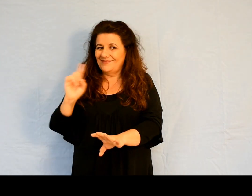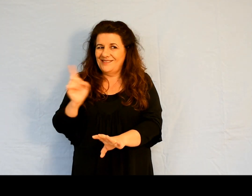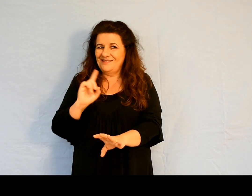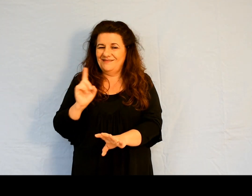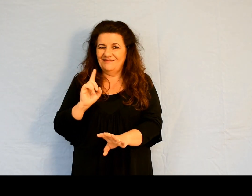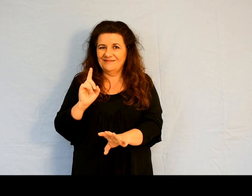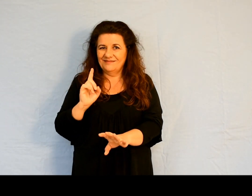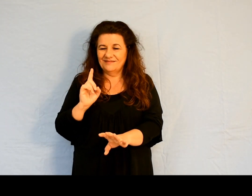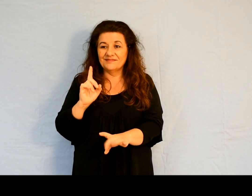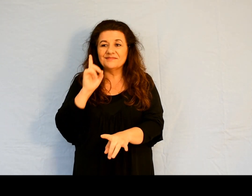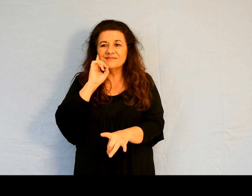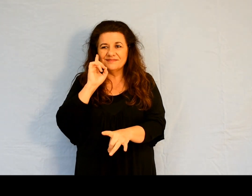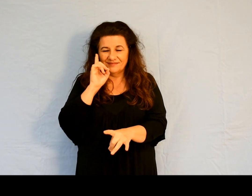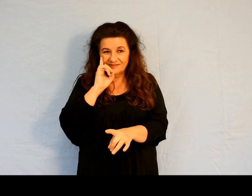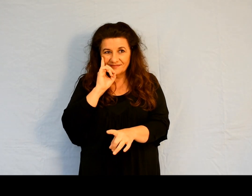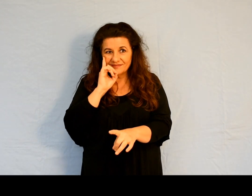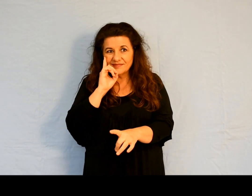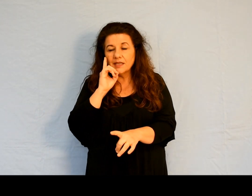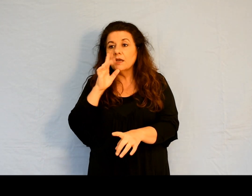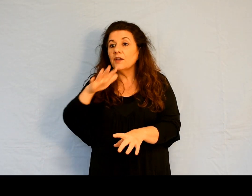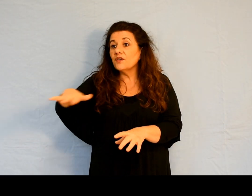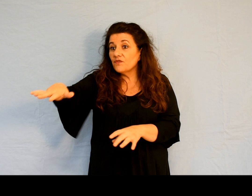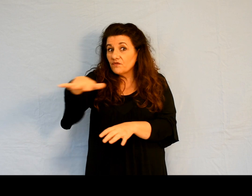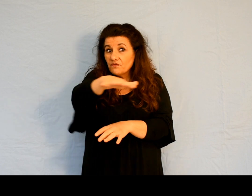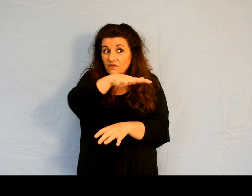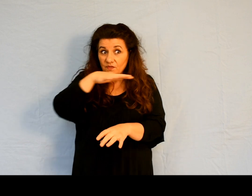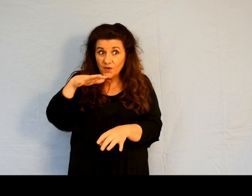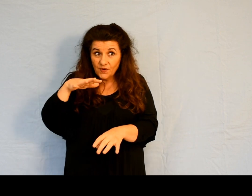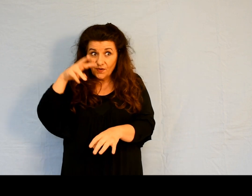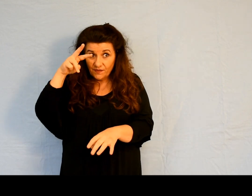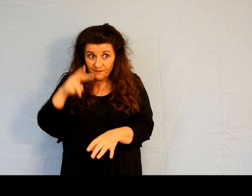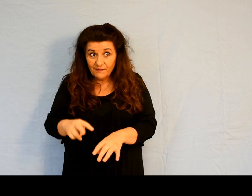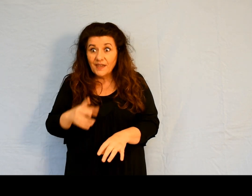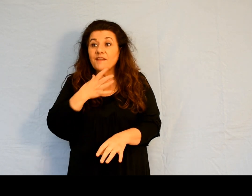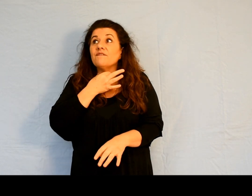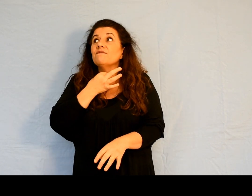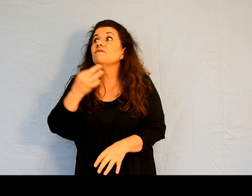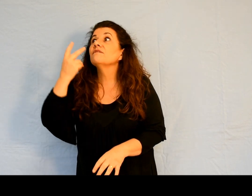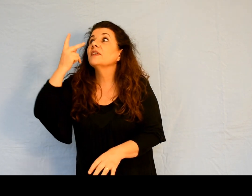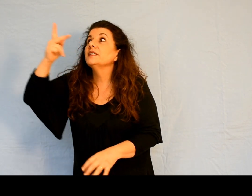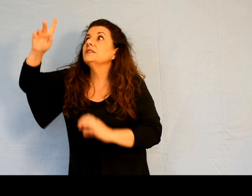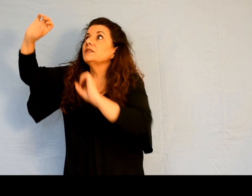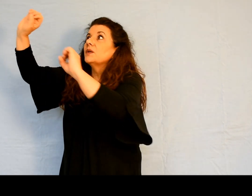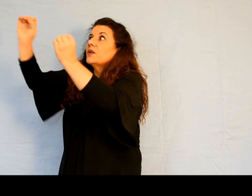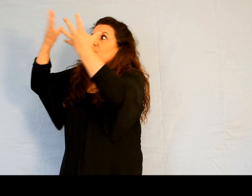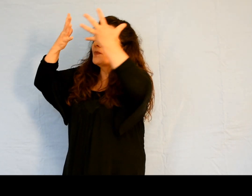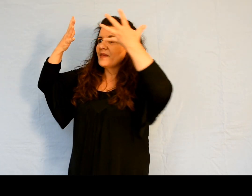En effet, vous êtes tous des fils de la lumière, des fils du jour.